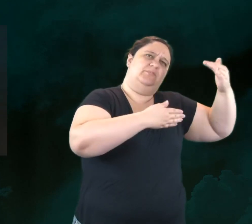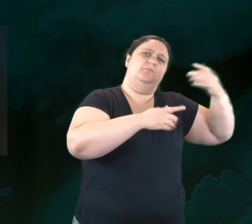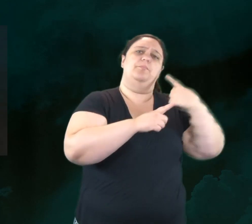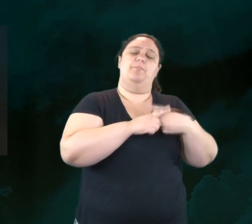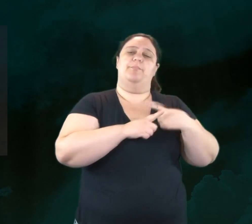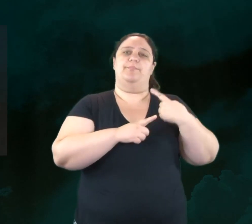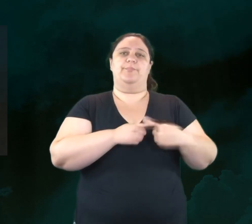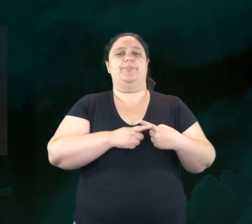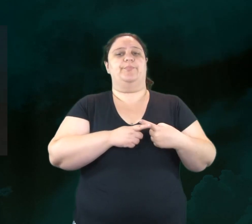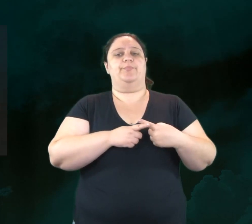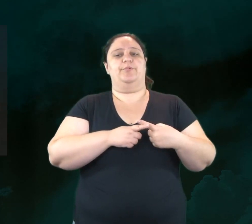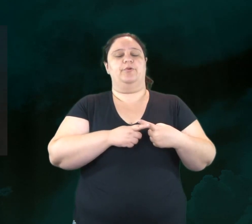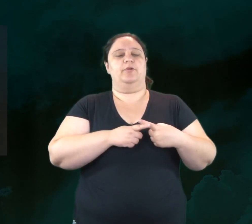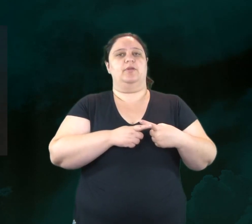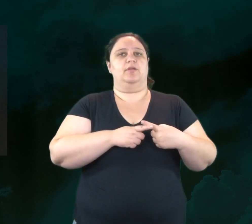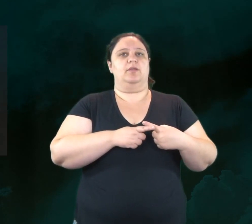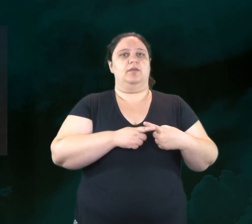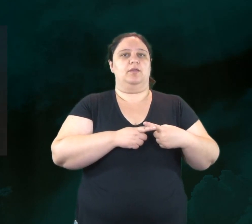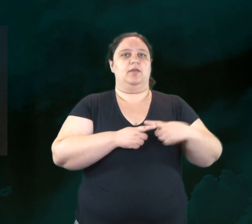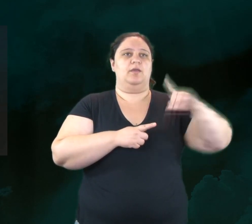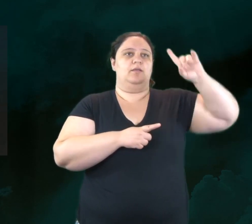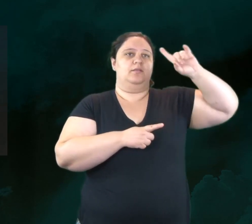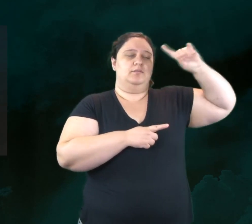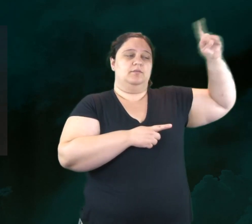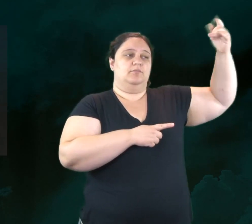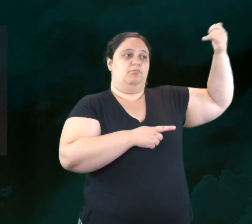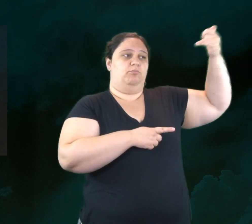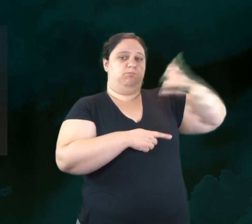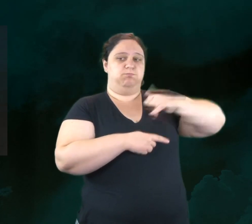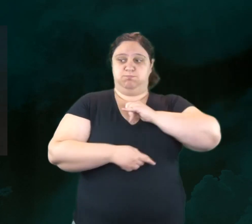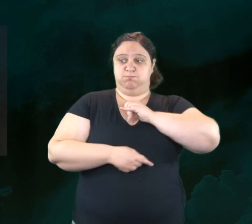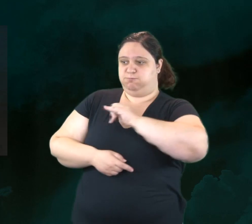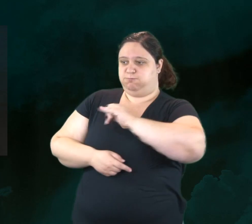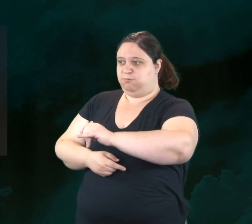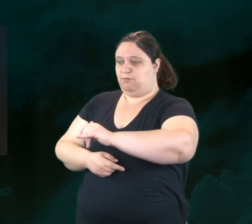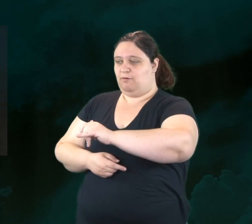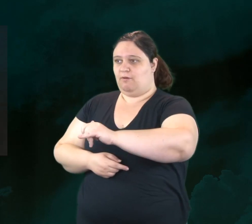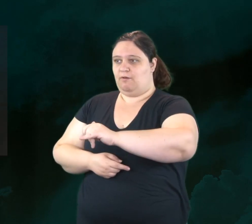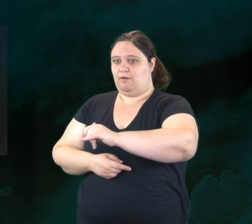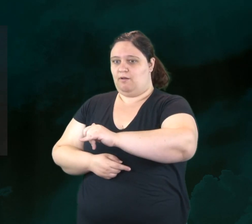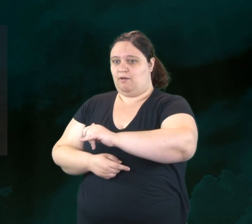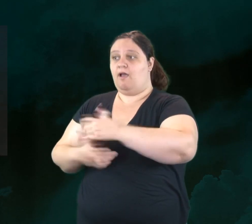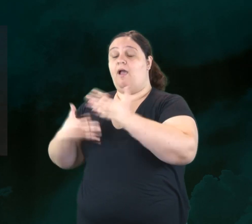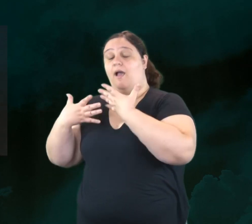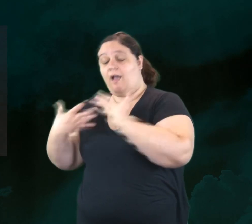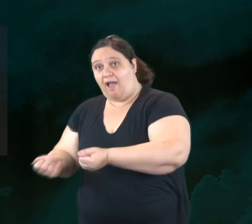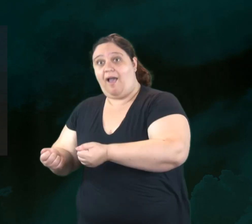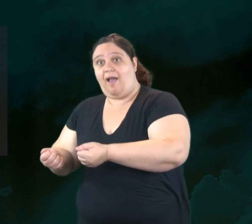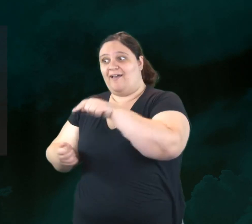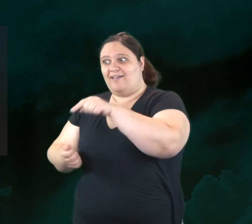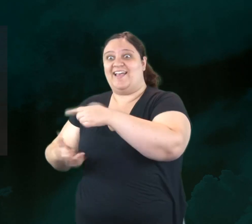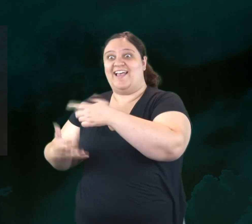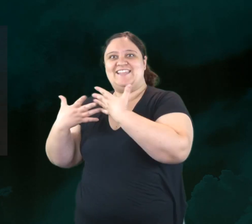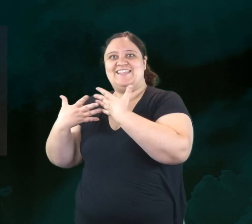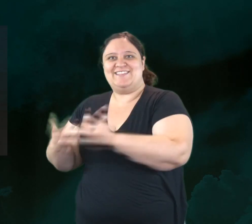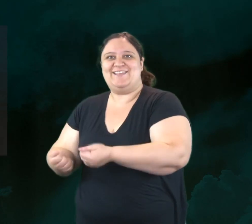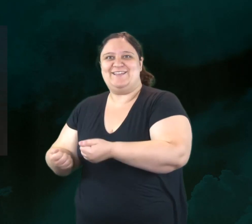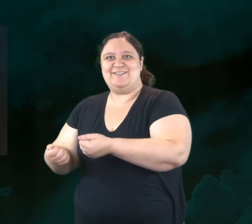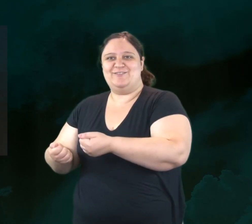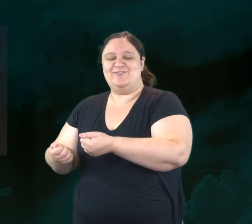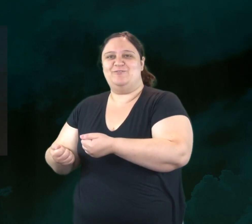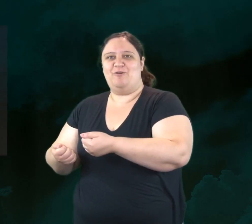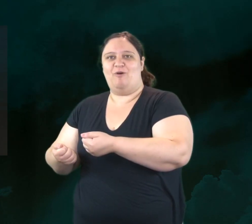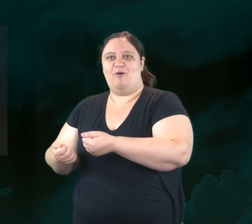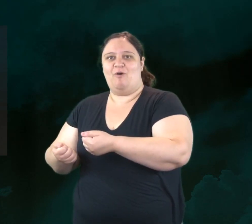a palavra que de nós ouvistes, que é de Deus, acolhesse não como palavra